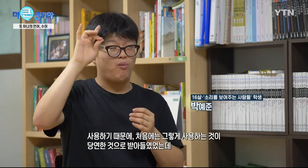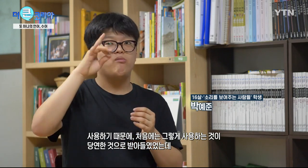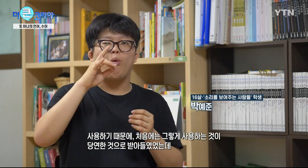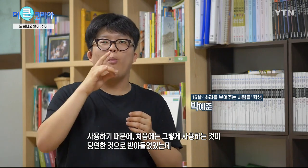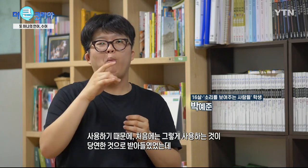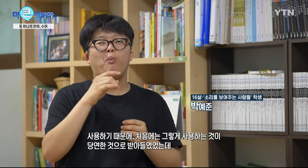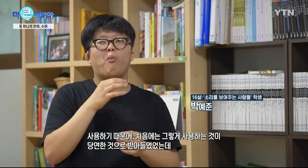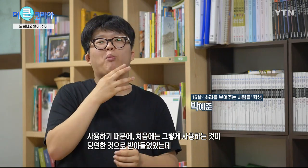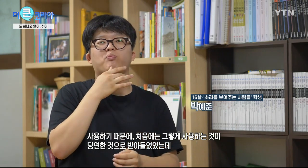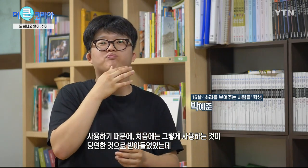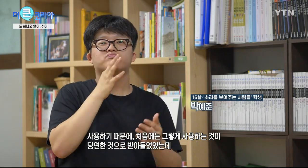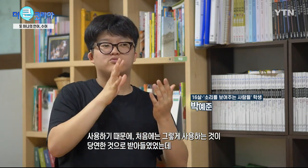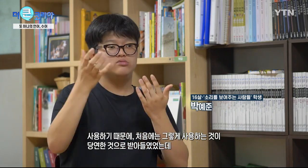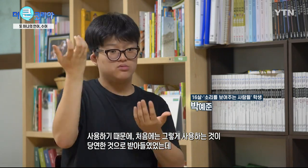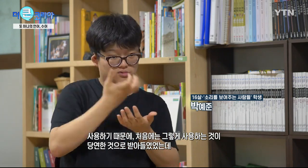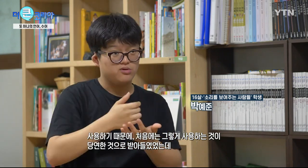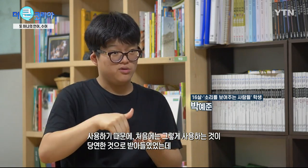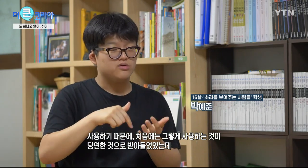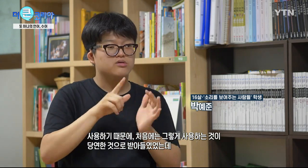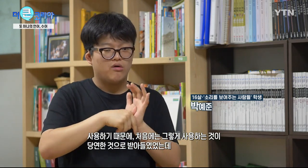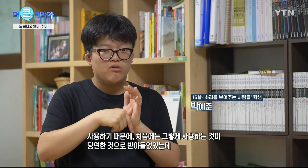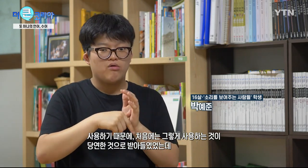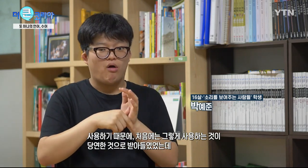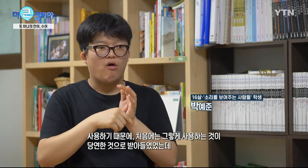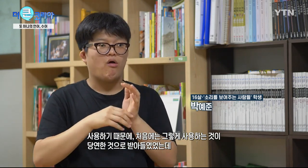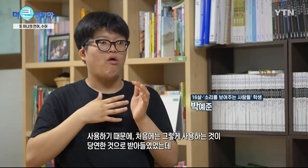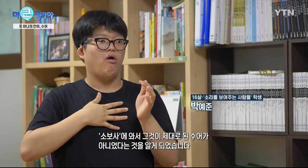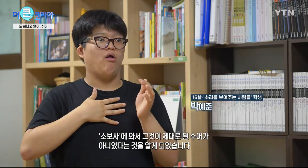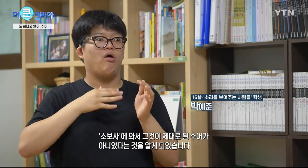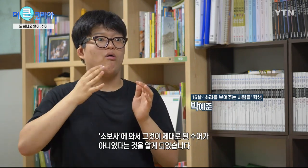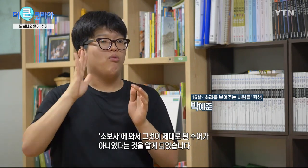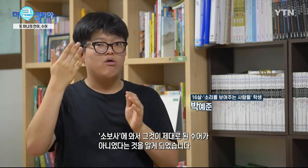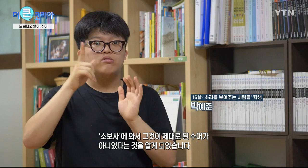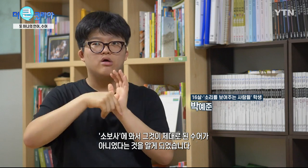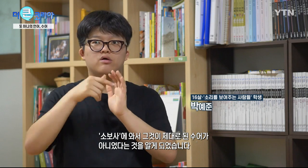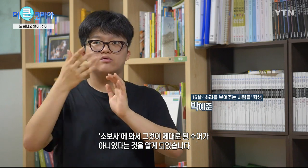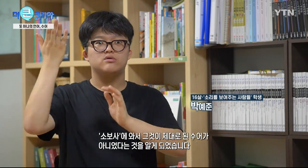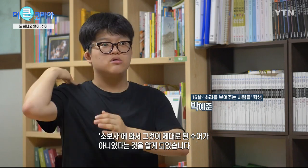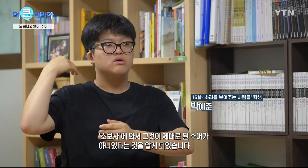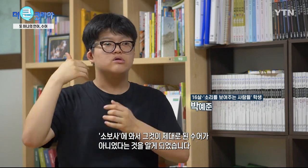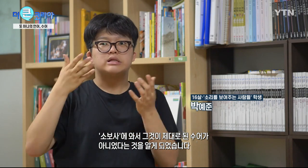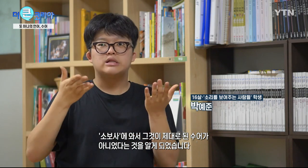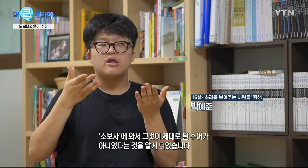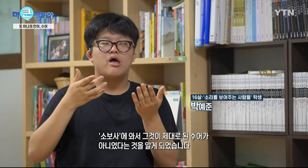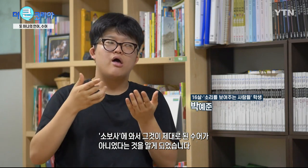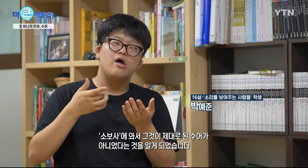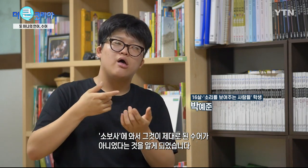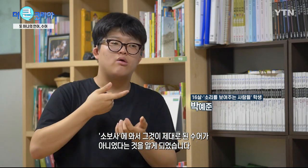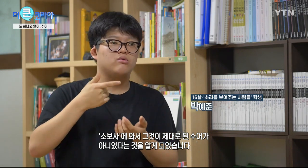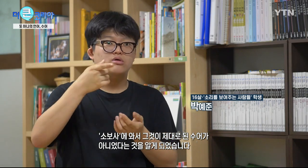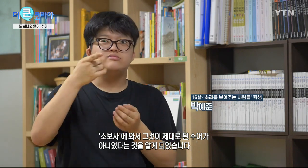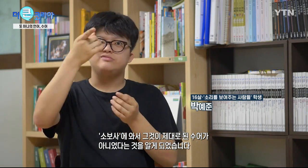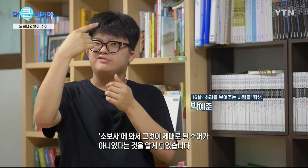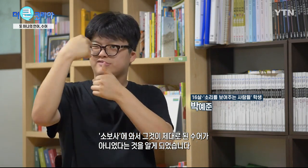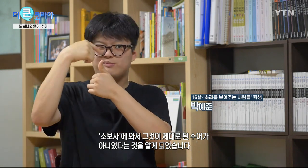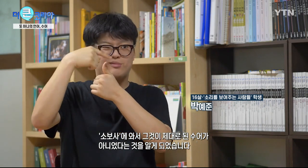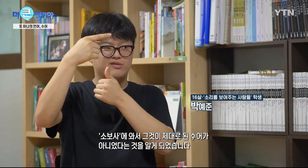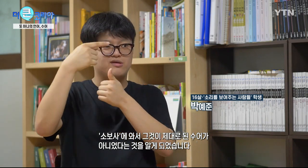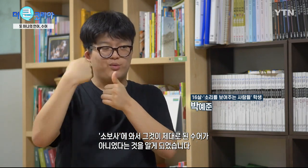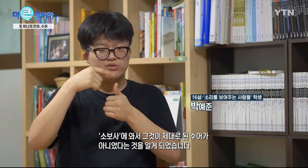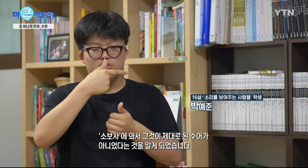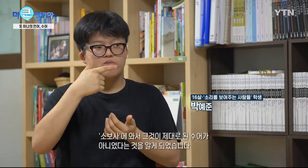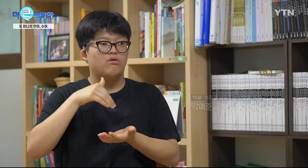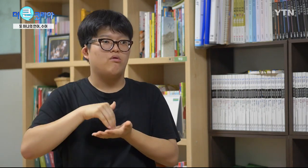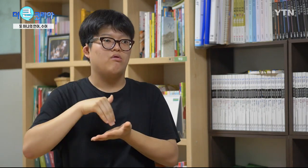처음에는 그렇게 사용하는 것이 당연한 것으로 받아들였었는데 소보사에 와서 그것이 제대로 된 수어가 아니었다는 것을